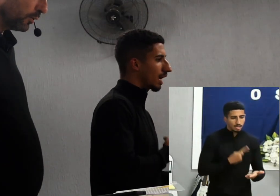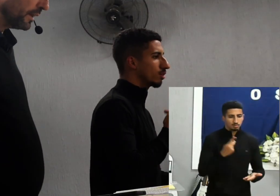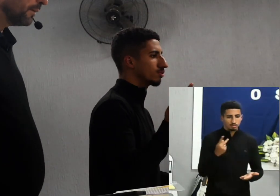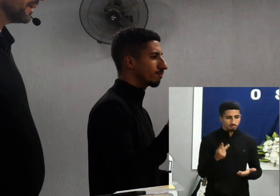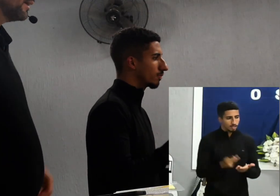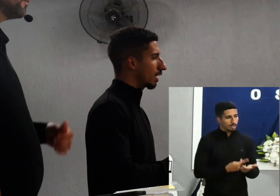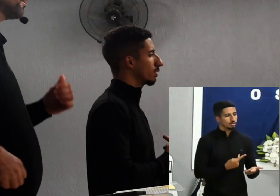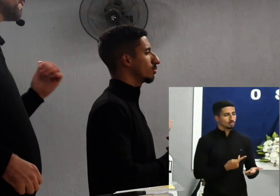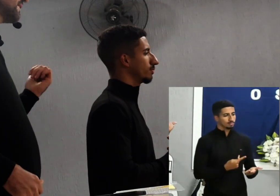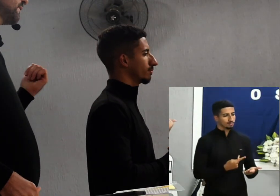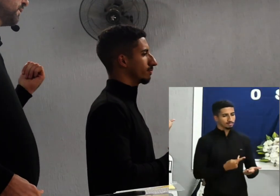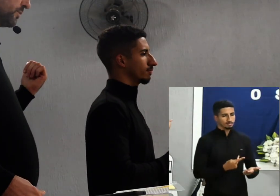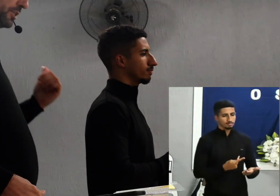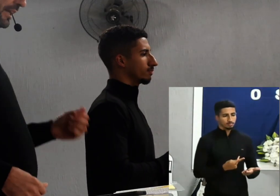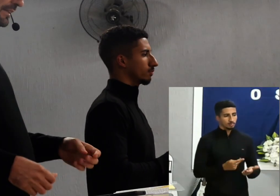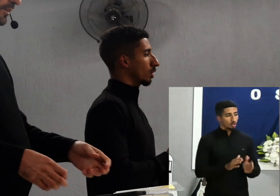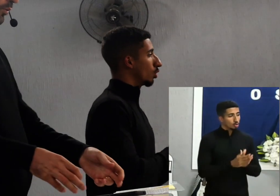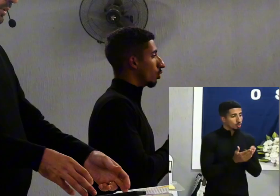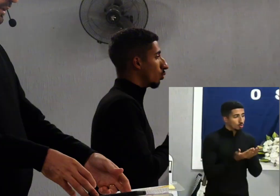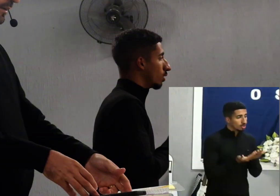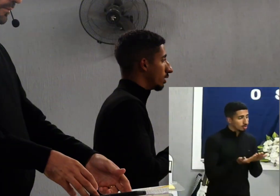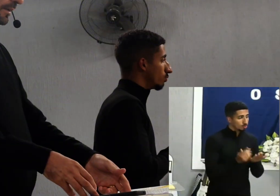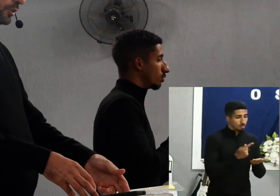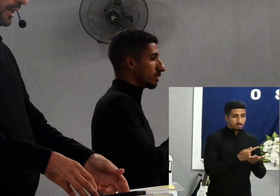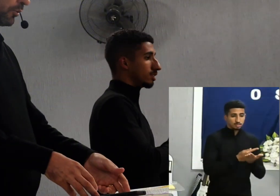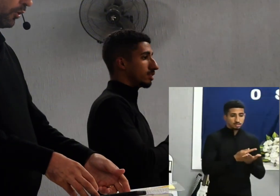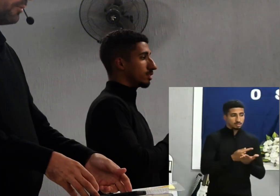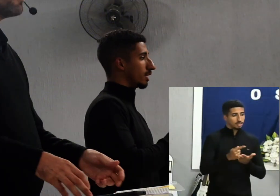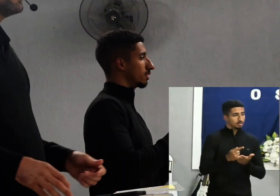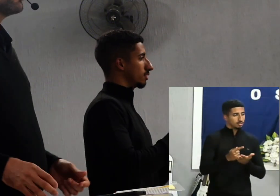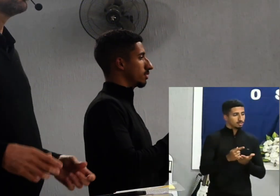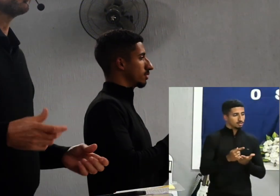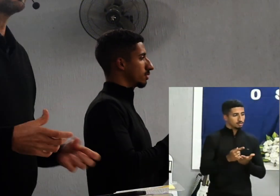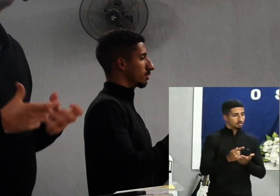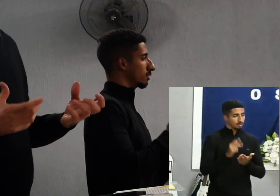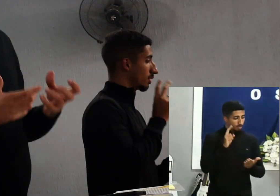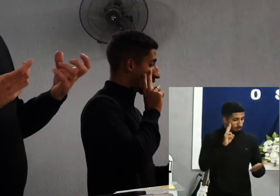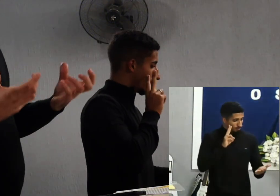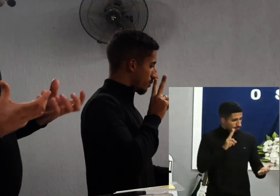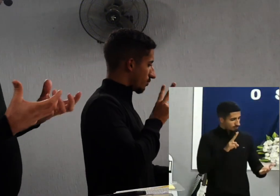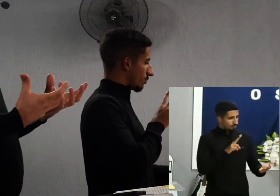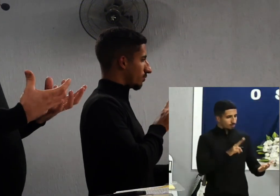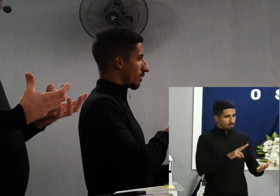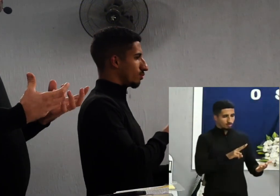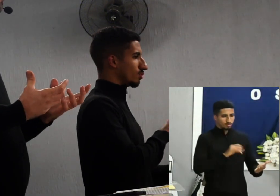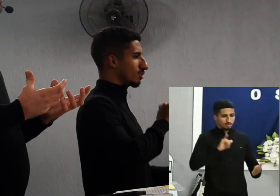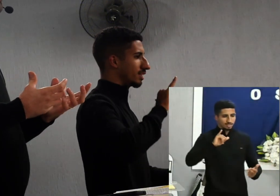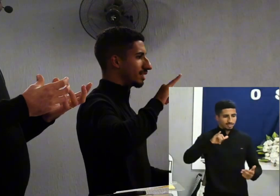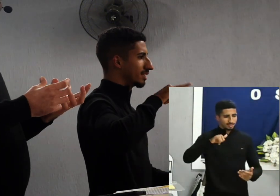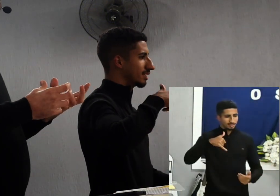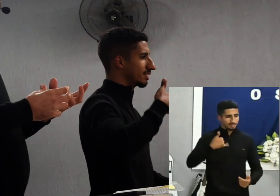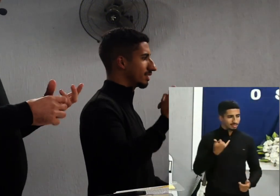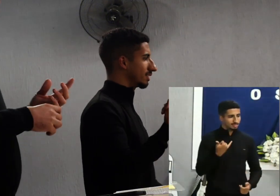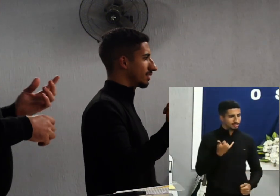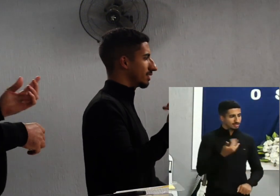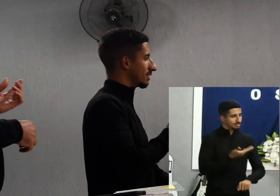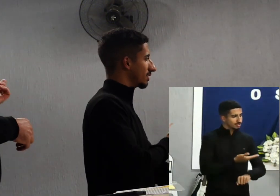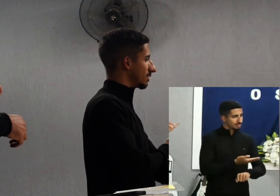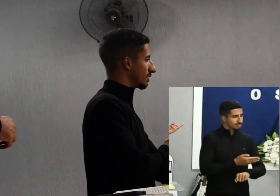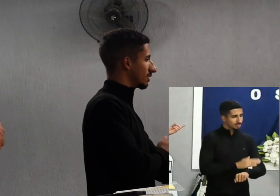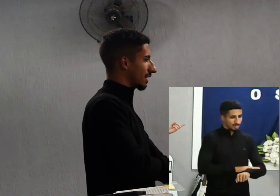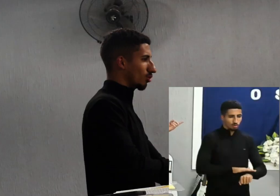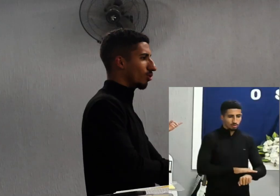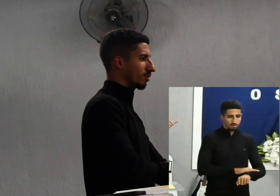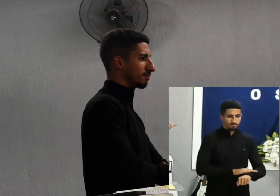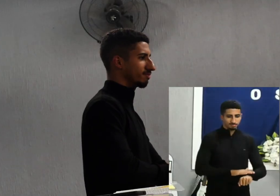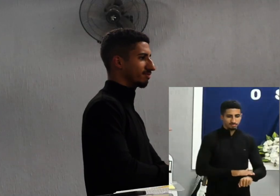Você volta lá para o livro de Gênesis, você encontra Jacó com toda a sua esperteza. E eu gosto